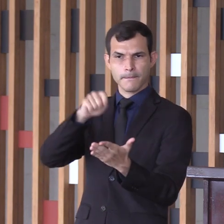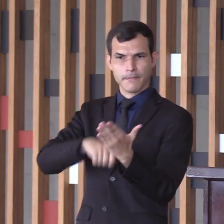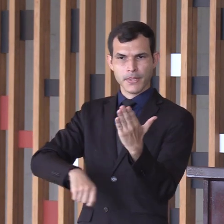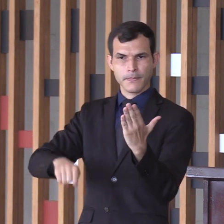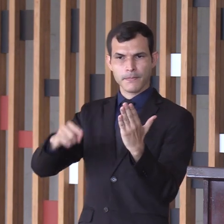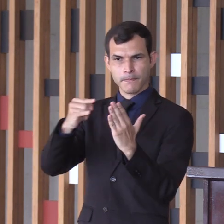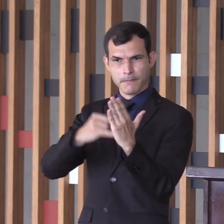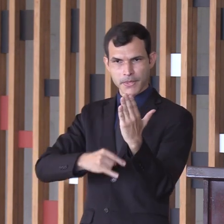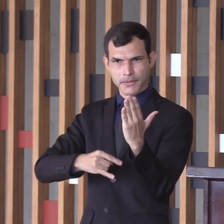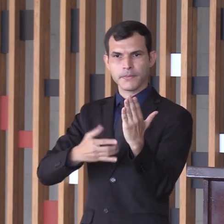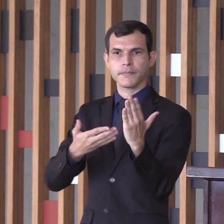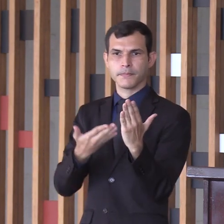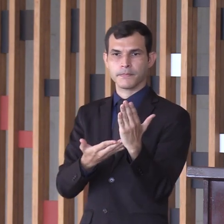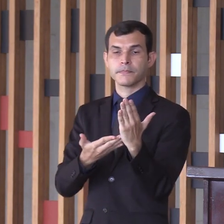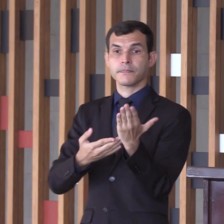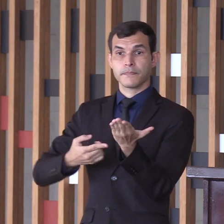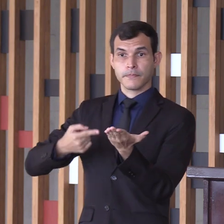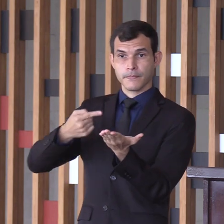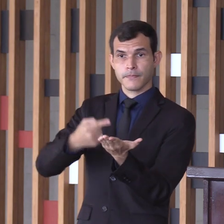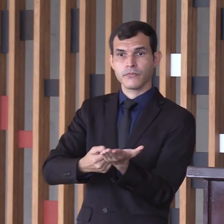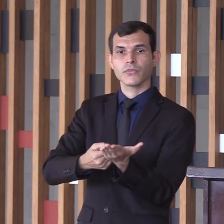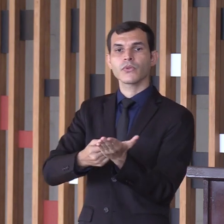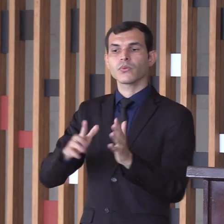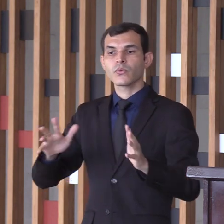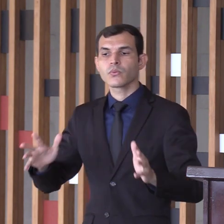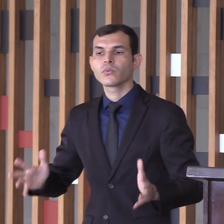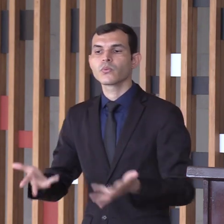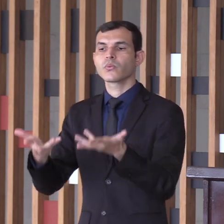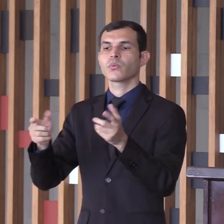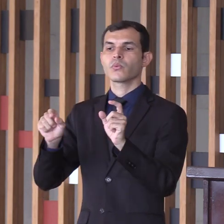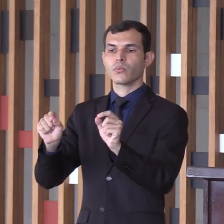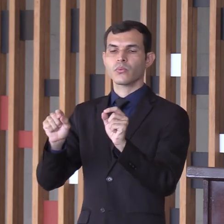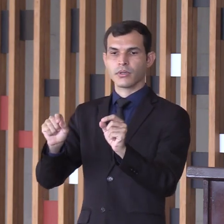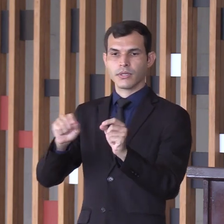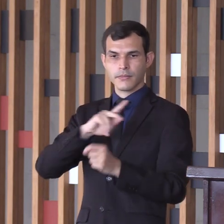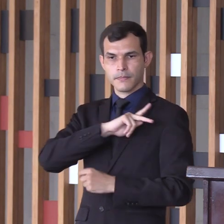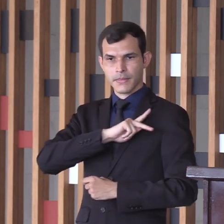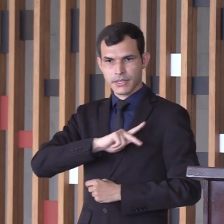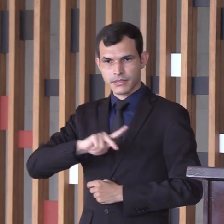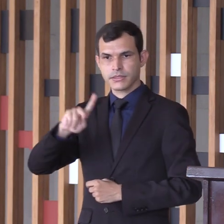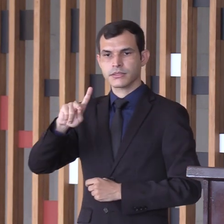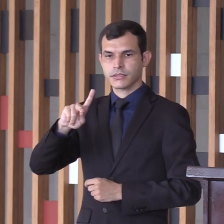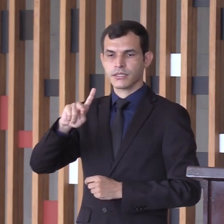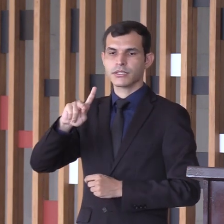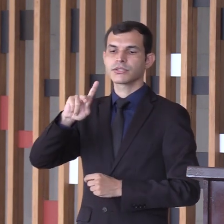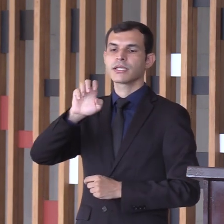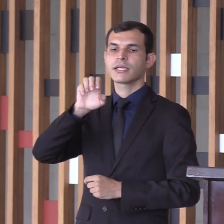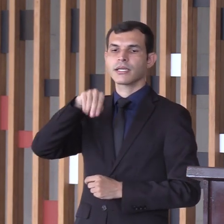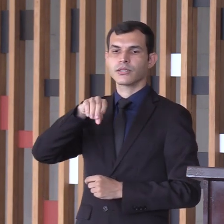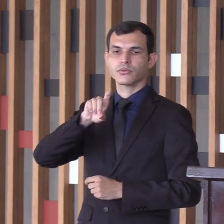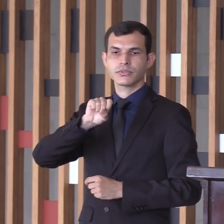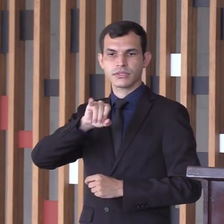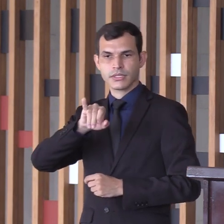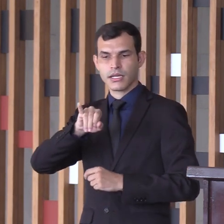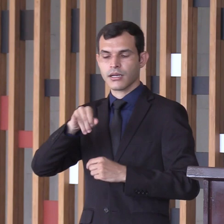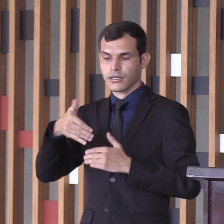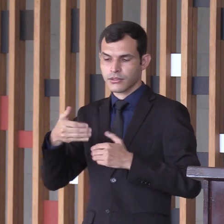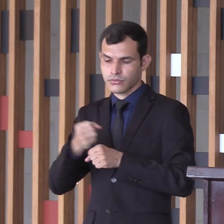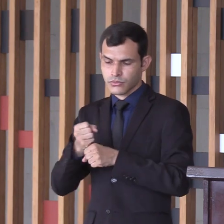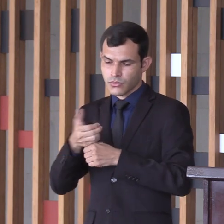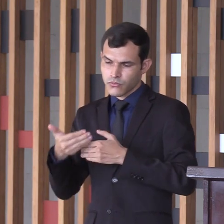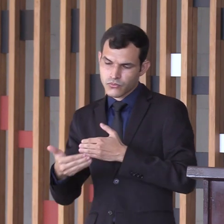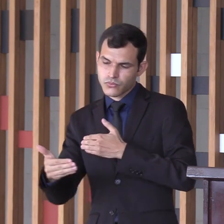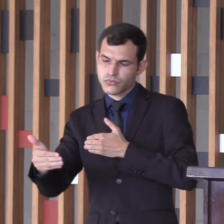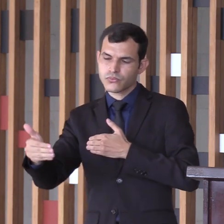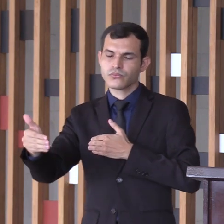TCU contribuirá para assegurar o êxito da presidência brasileira da INTOSAI ao longo dos próximos anos. E, com